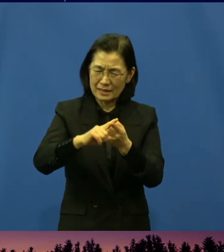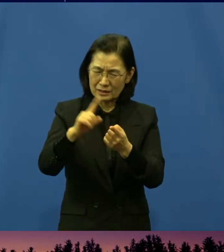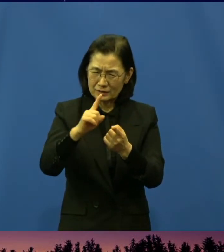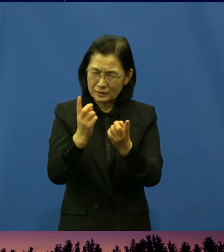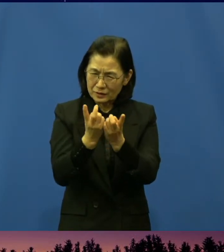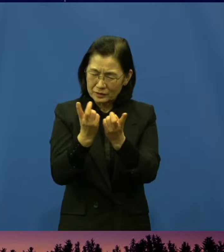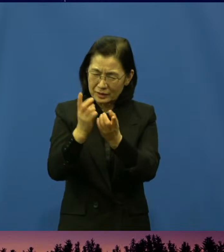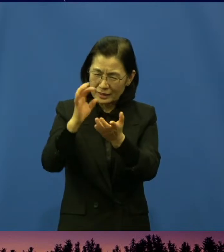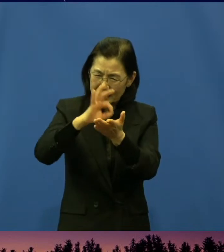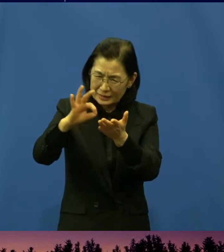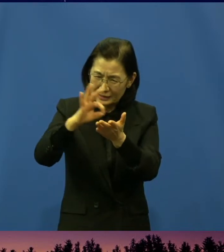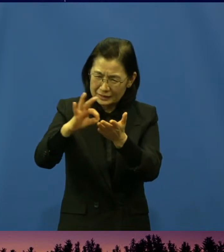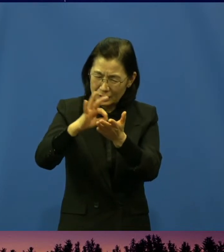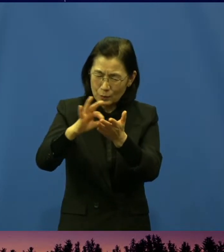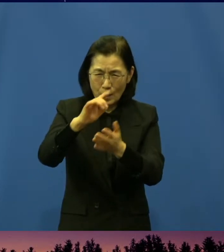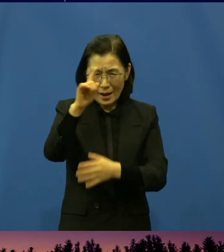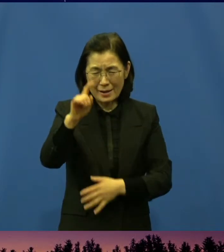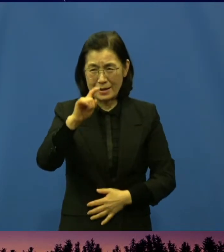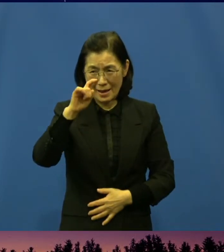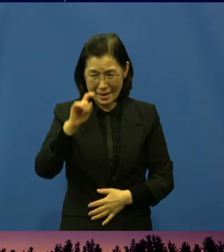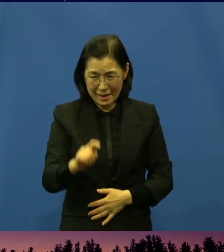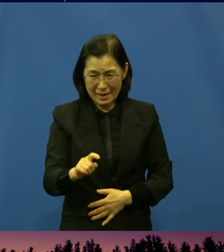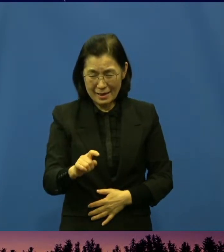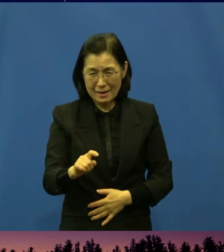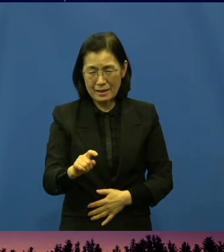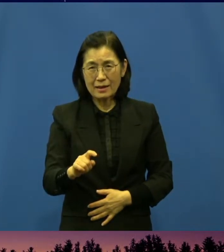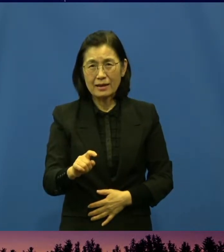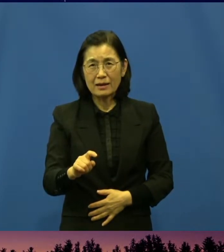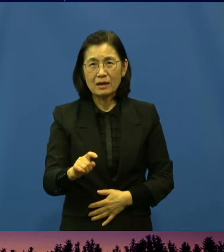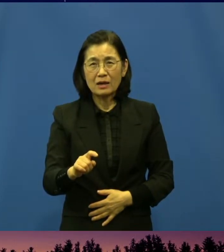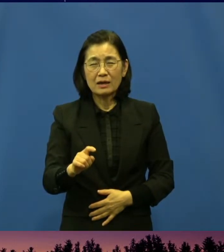대하는가, 시간을 어떻게 바라보는가, 시간을 어떻게 이해하는가.